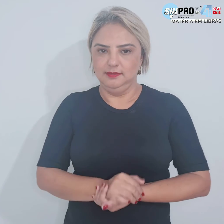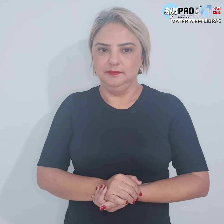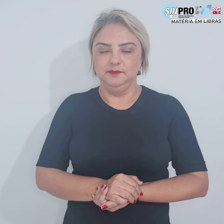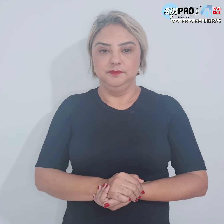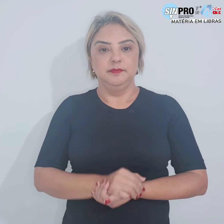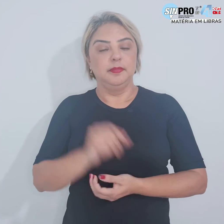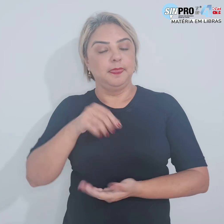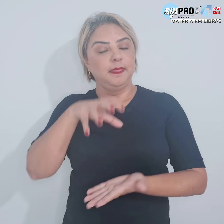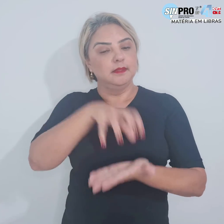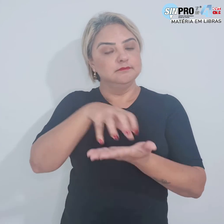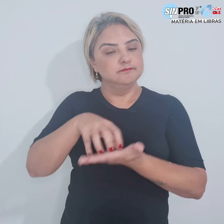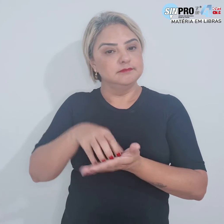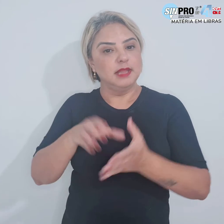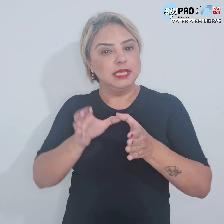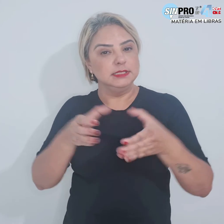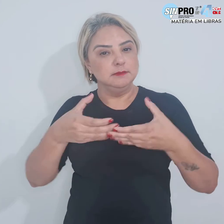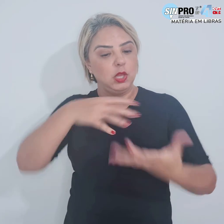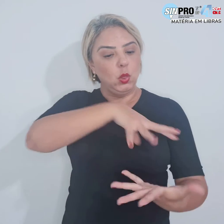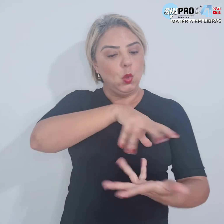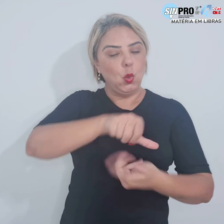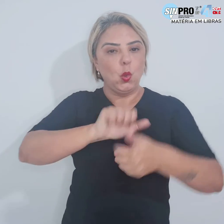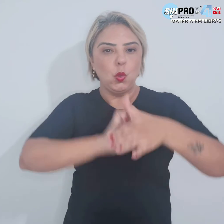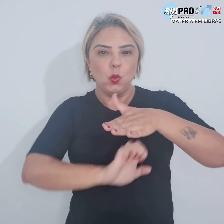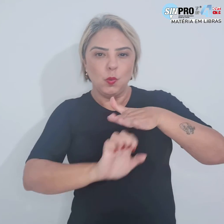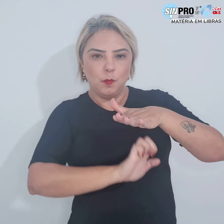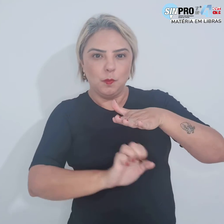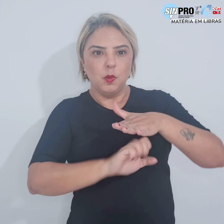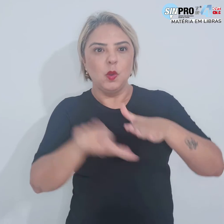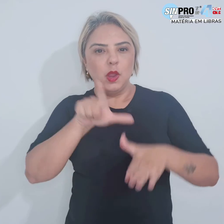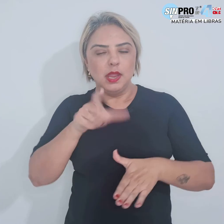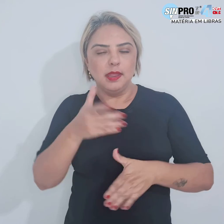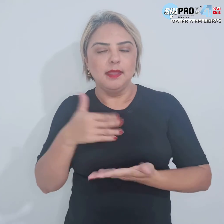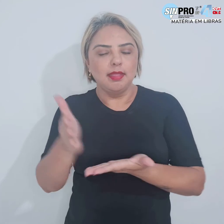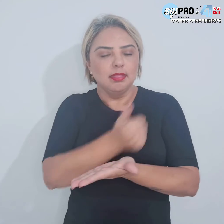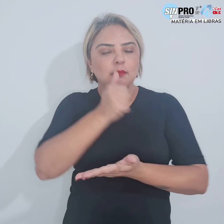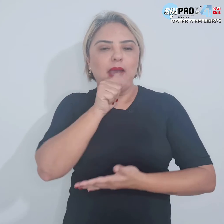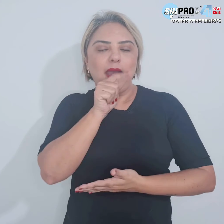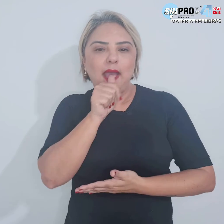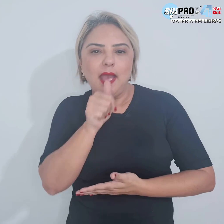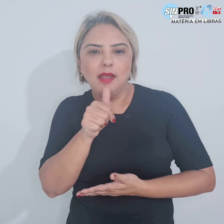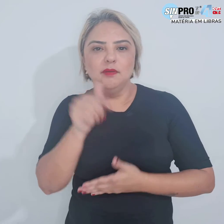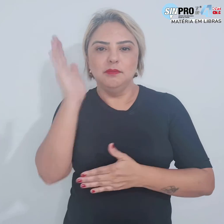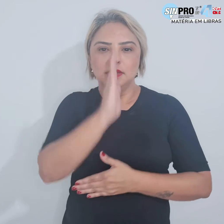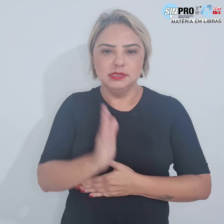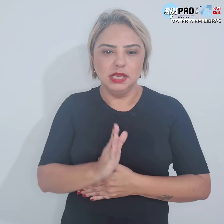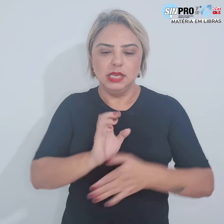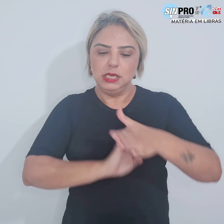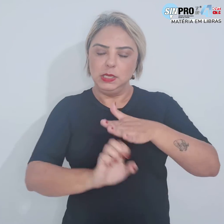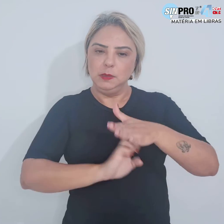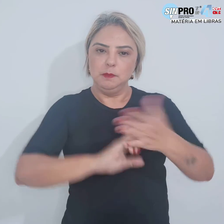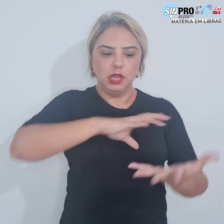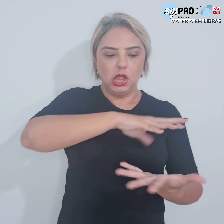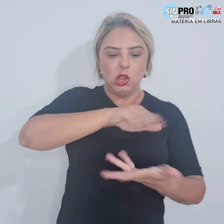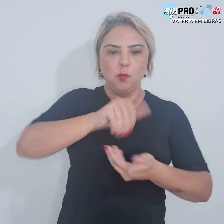Assédio das multinacionais que querem tomar a água dos brasileiros. Empresas internacionais